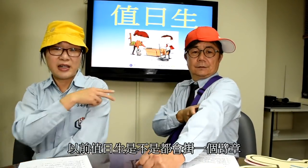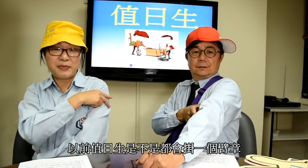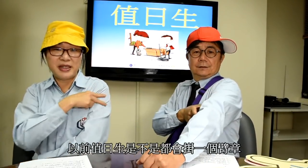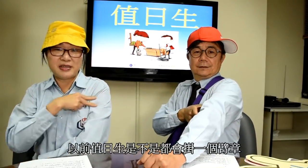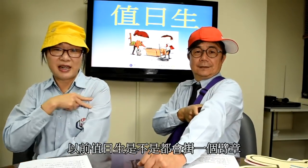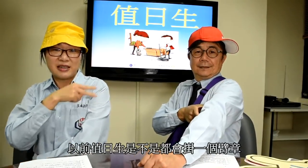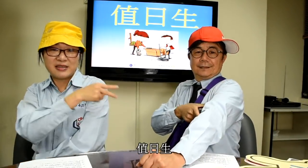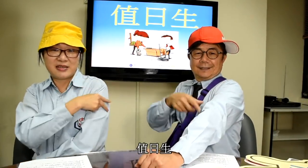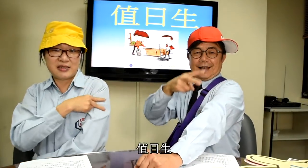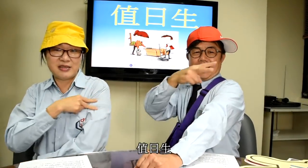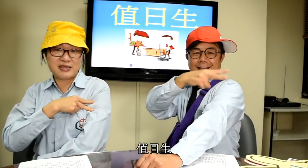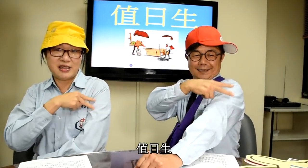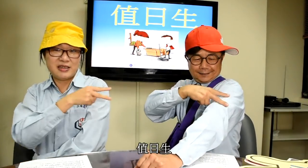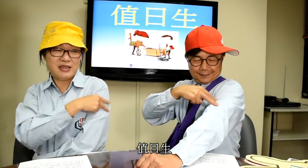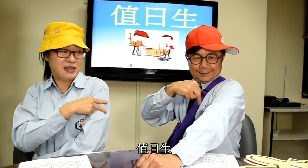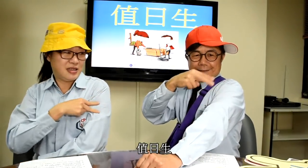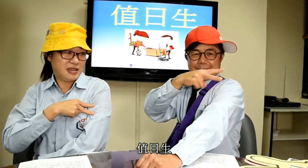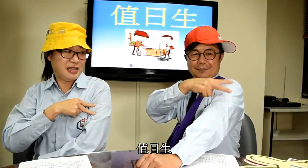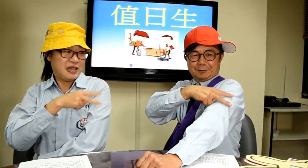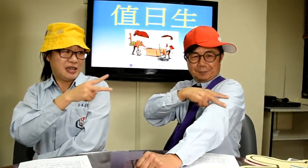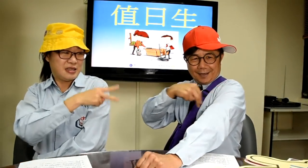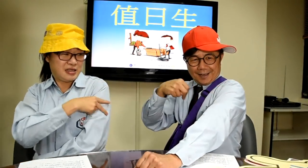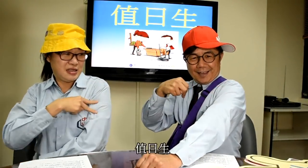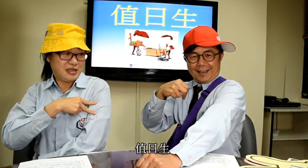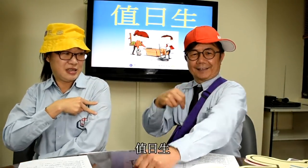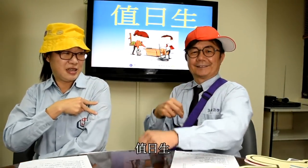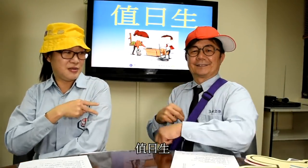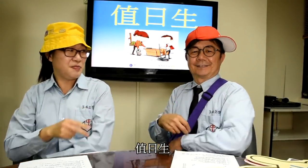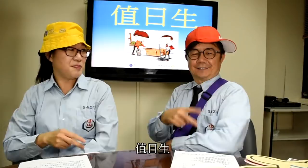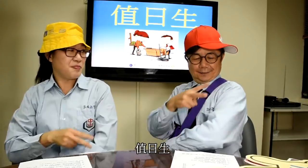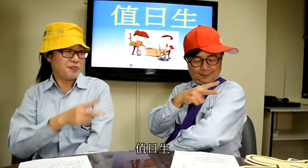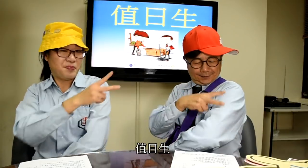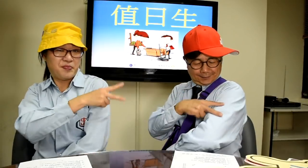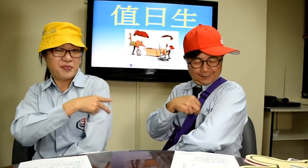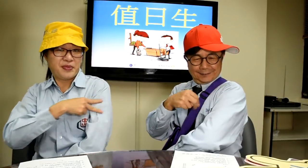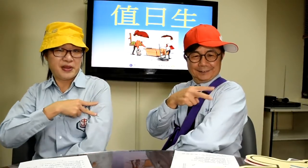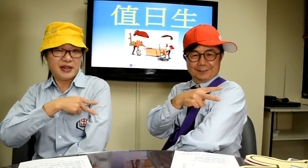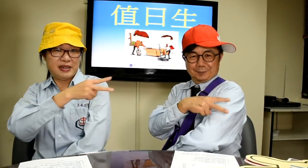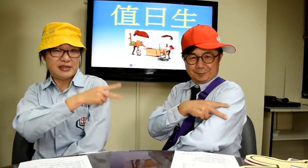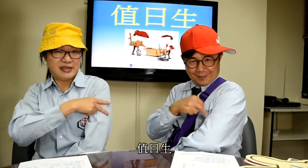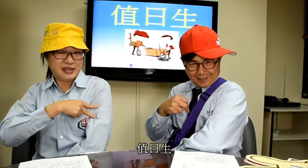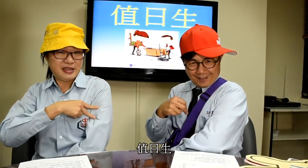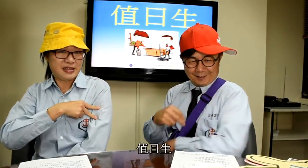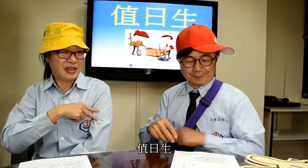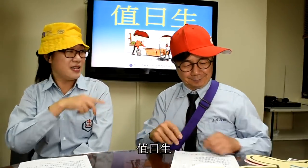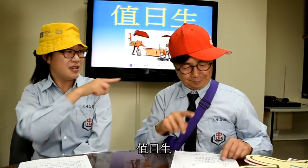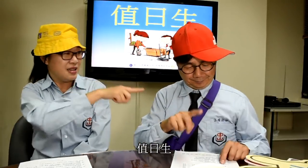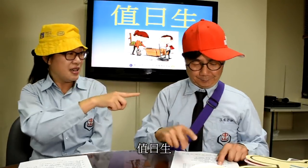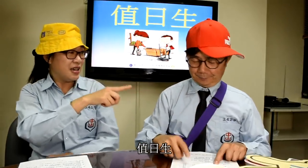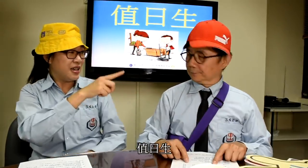背章？值日生。值日生，值